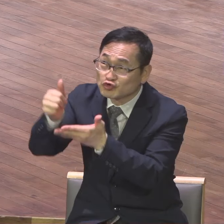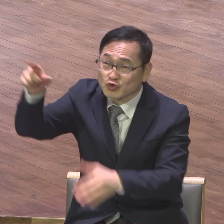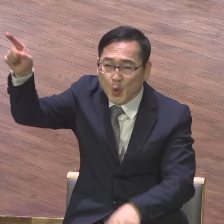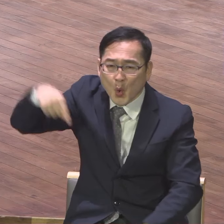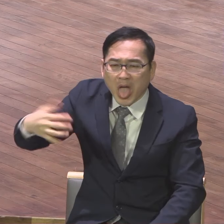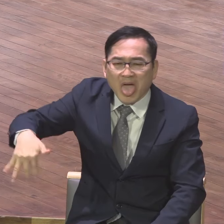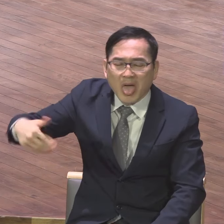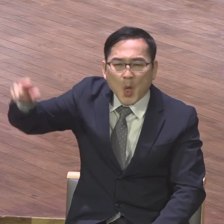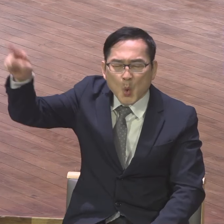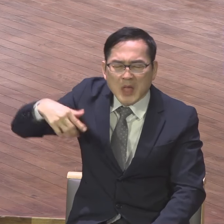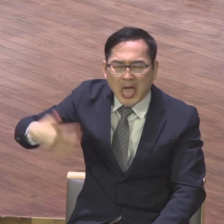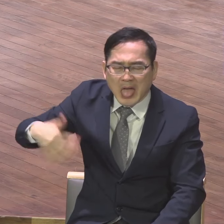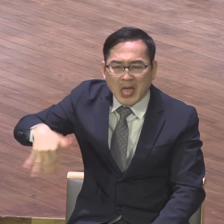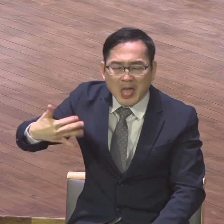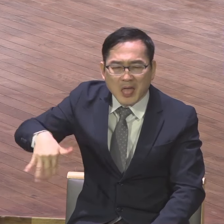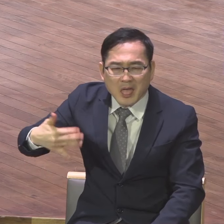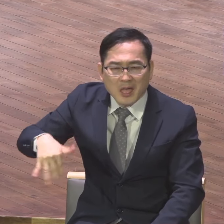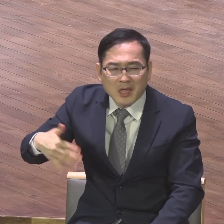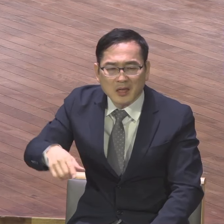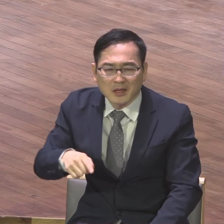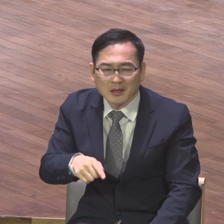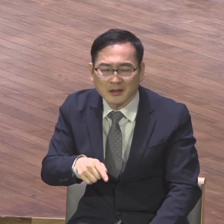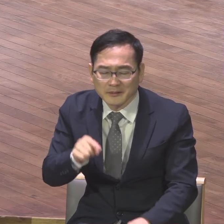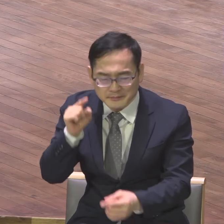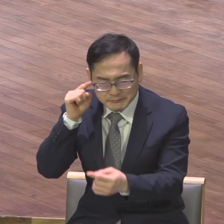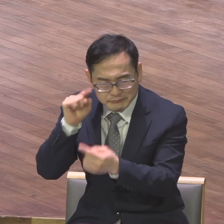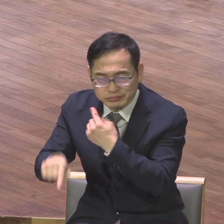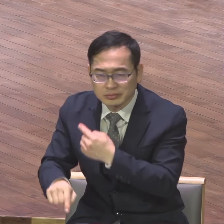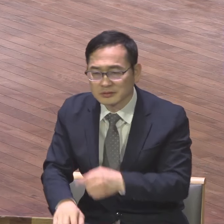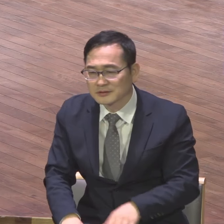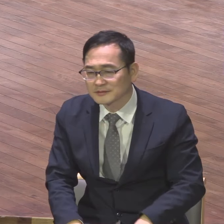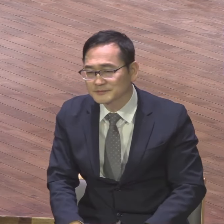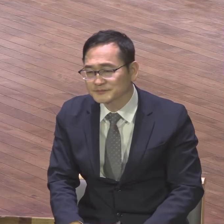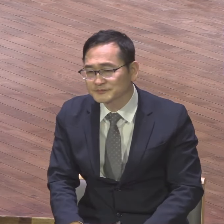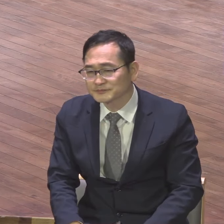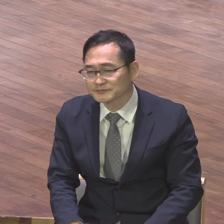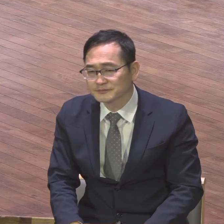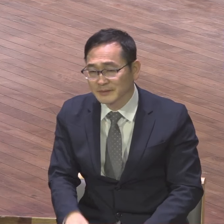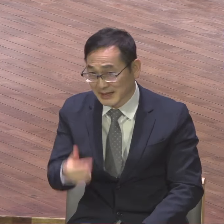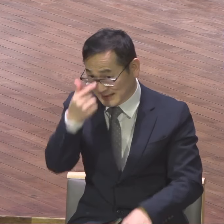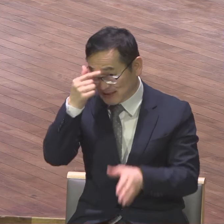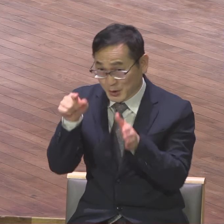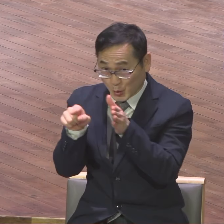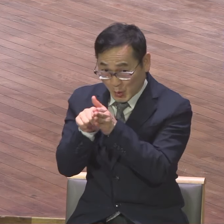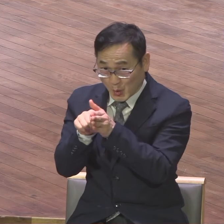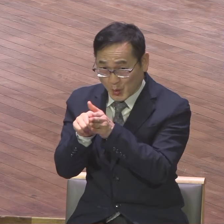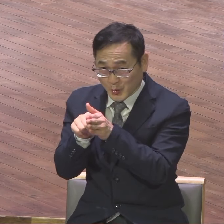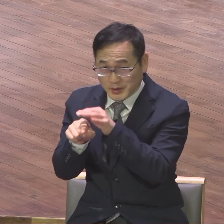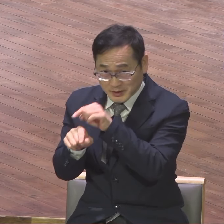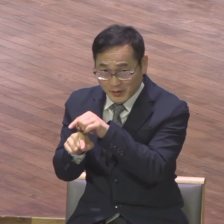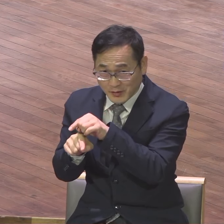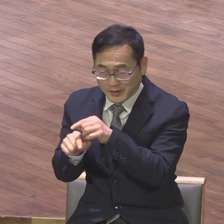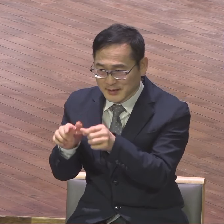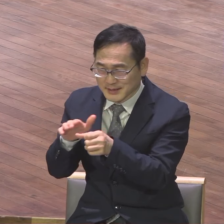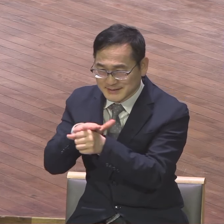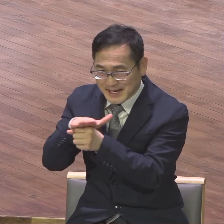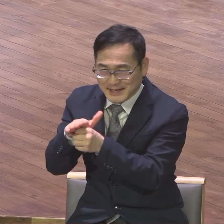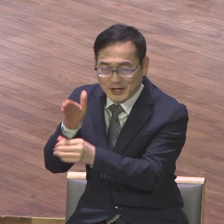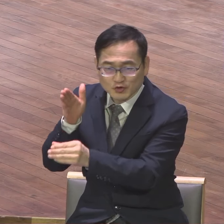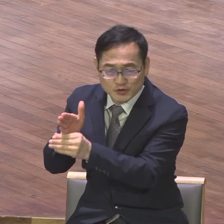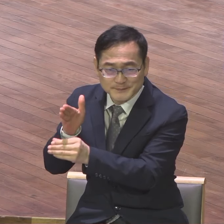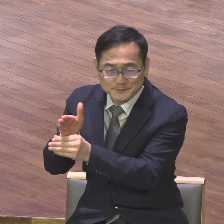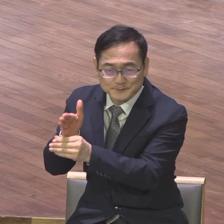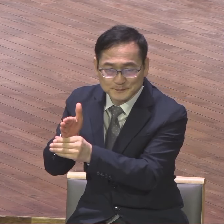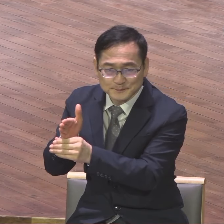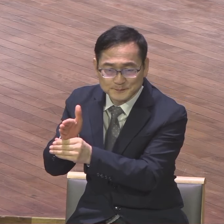영계 성도 여러분, 기독교 사랑의 핵심, 복음의 핵심을 붙잡는